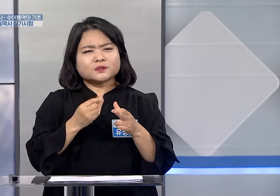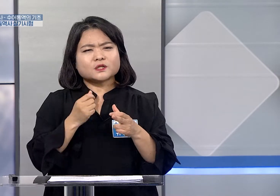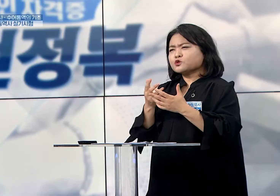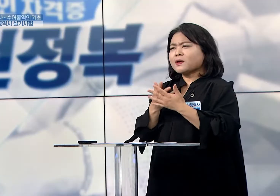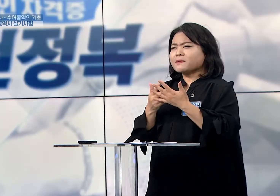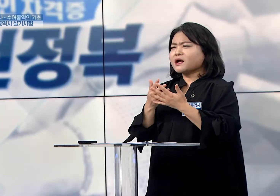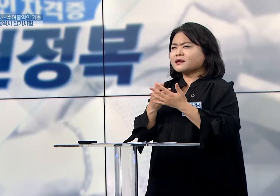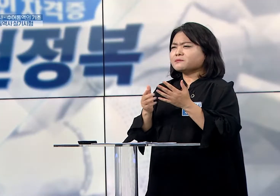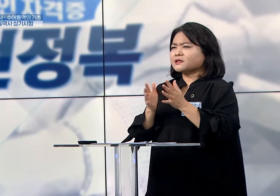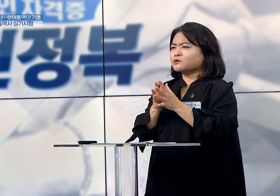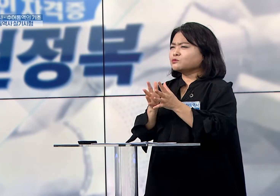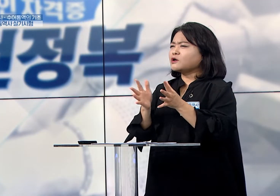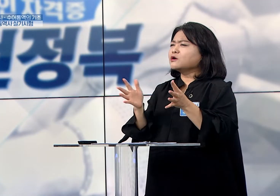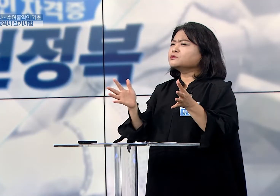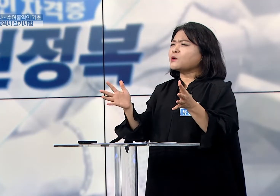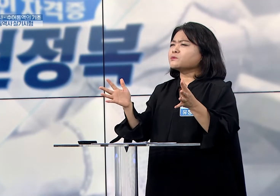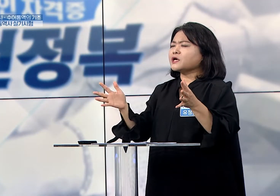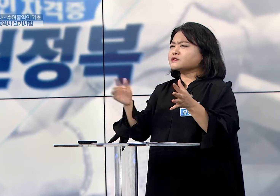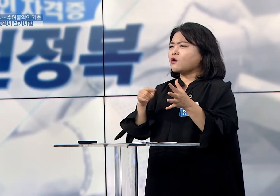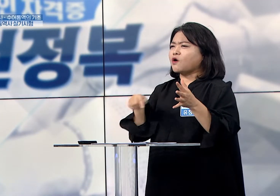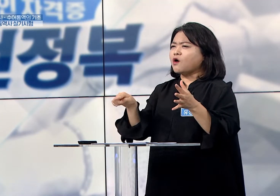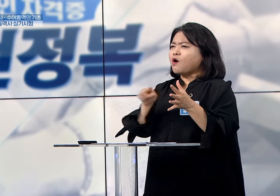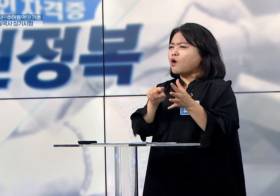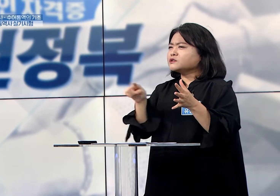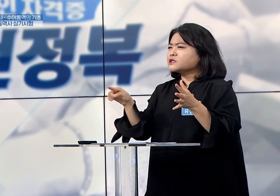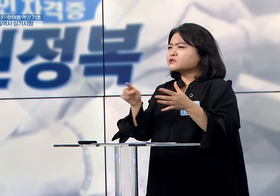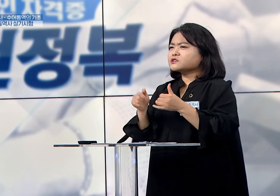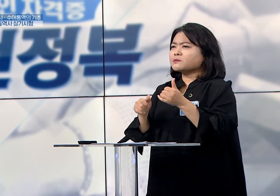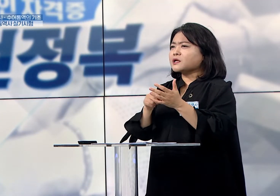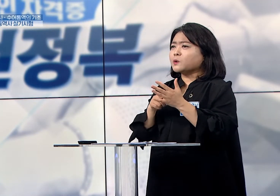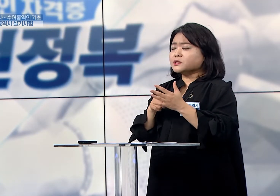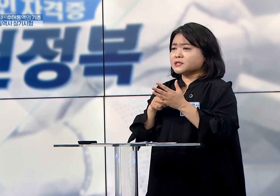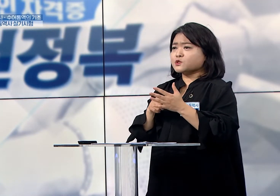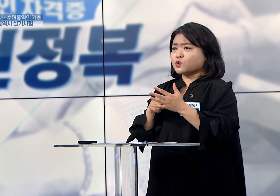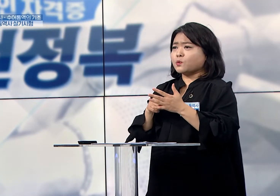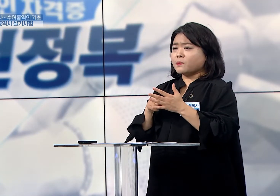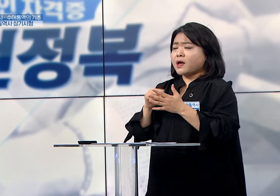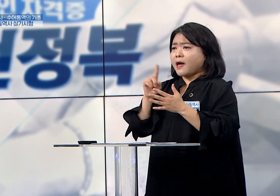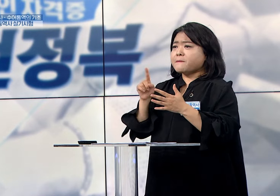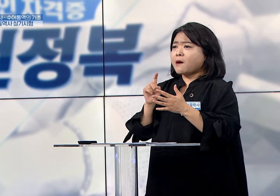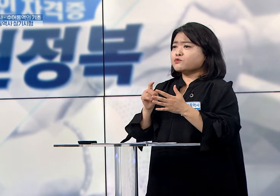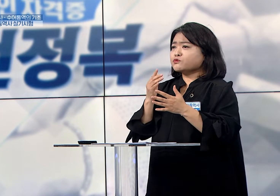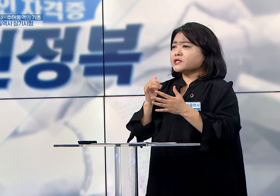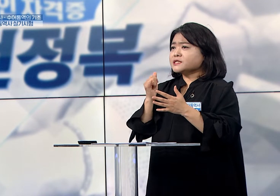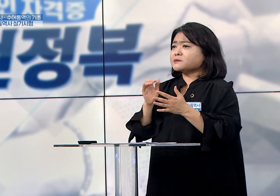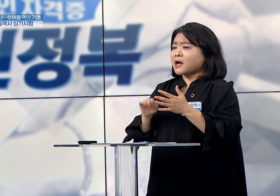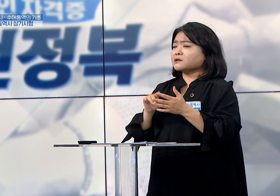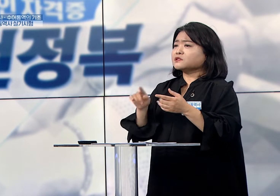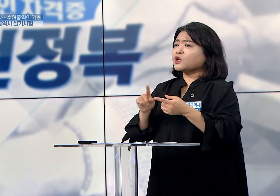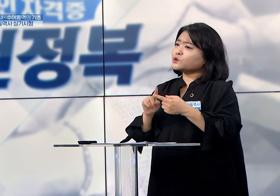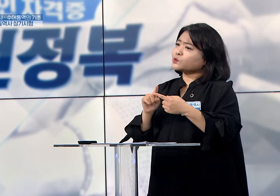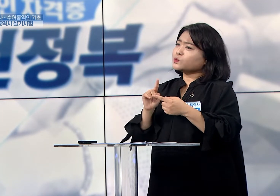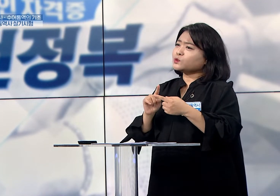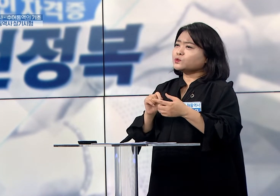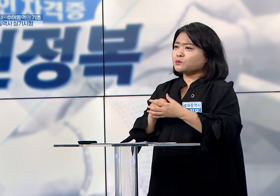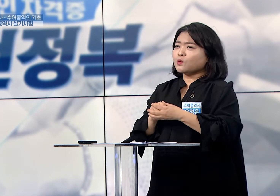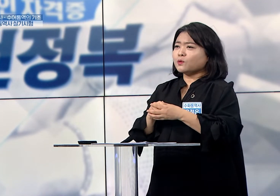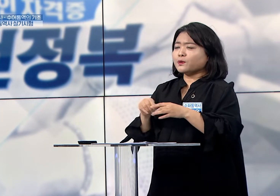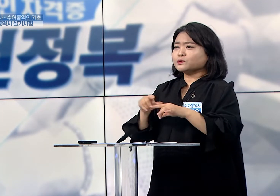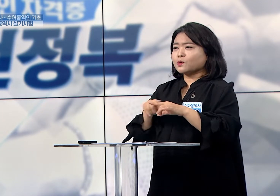좀 애매하긴 합니다. 너무 넓은 범위에서 어디에서 시험이 나올지 좀 애매한 부분이 있지만 그래도 뭐 평소